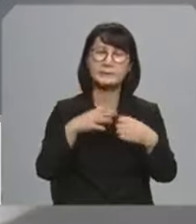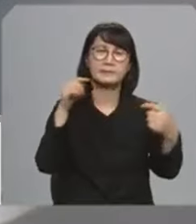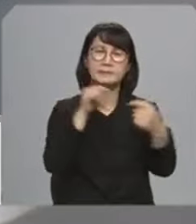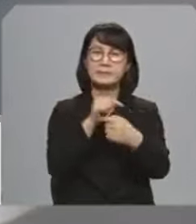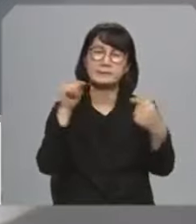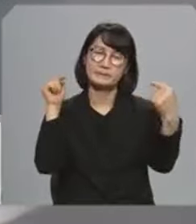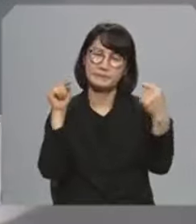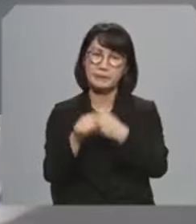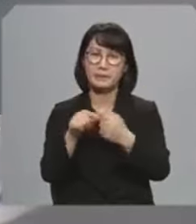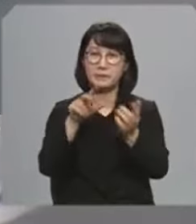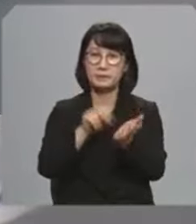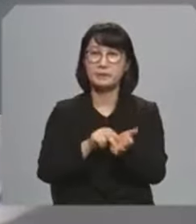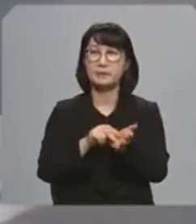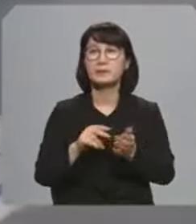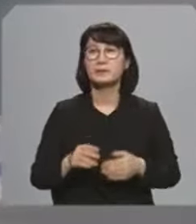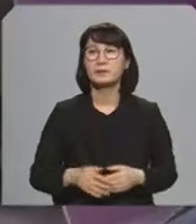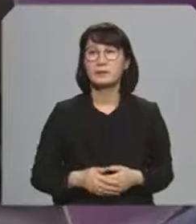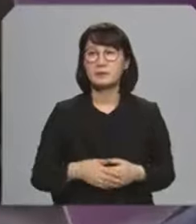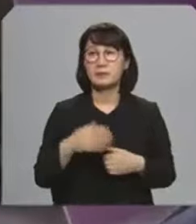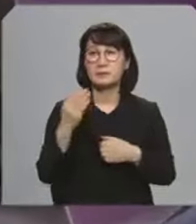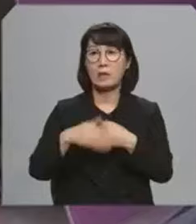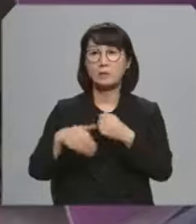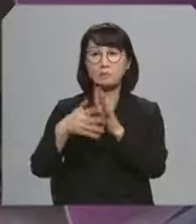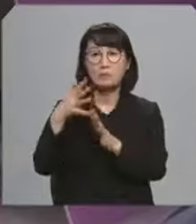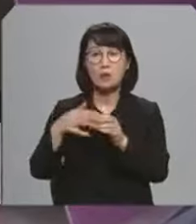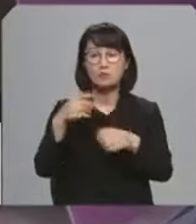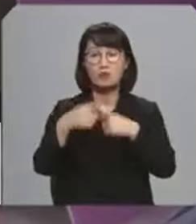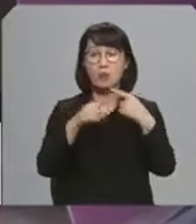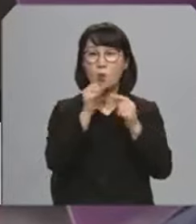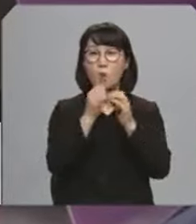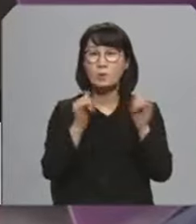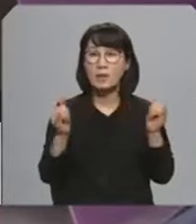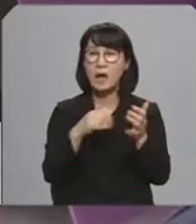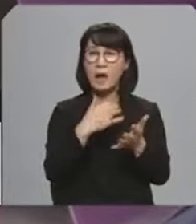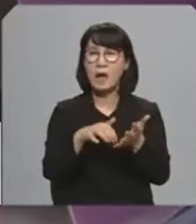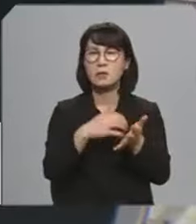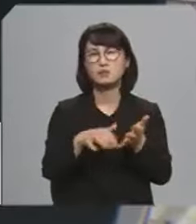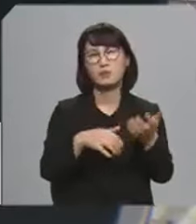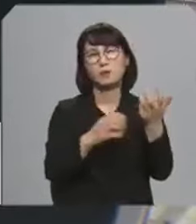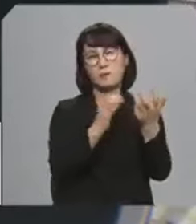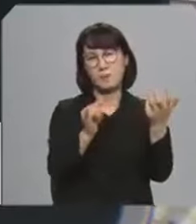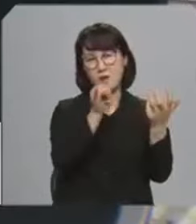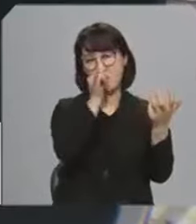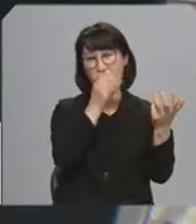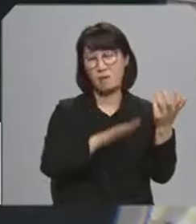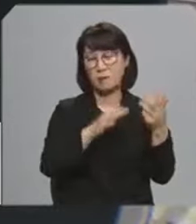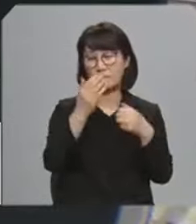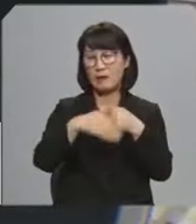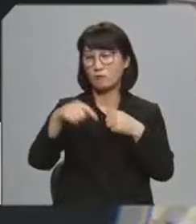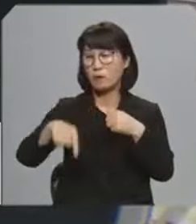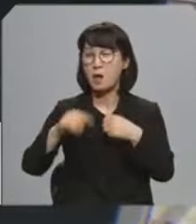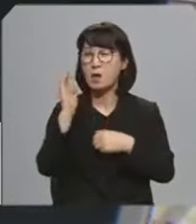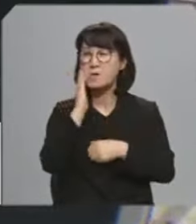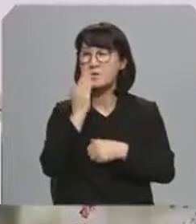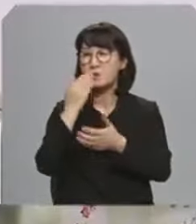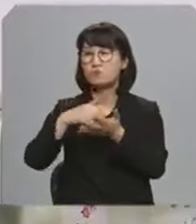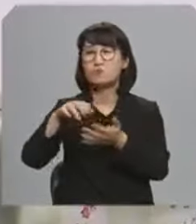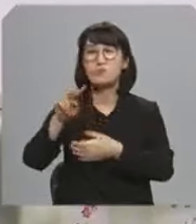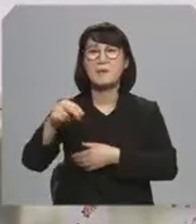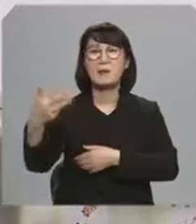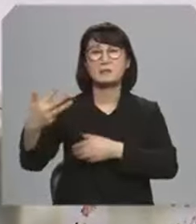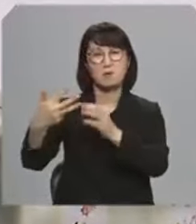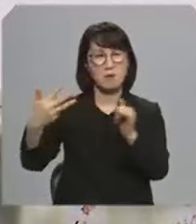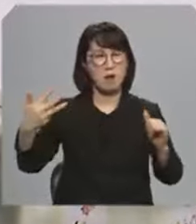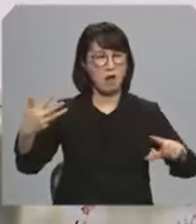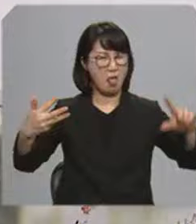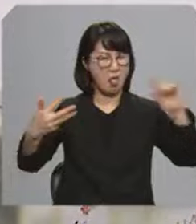쉽지 않기 때입니다 여명을 지원하는 있지만 대구에 거주하는 청각 장애인 2,000여명에